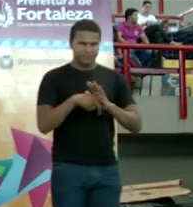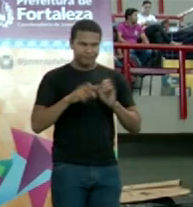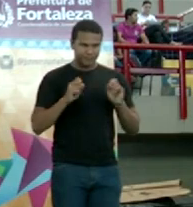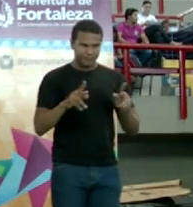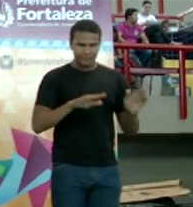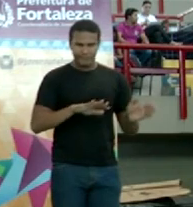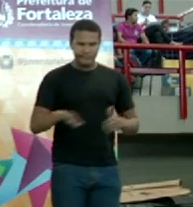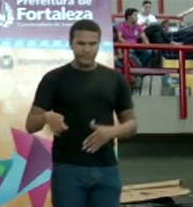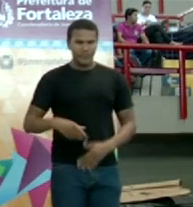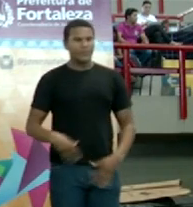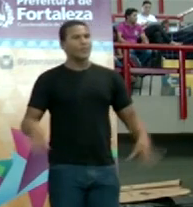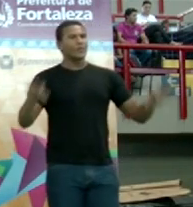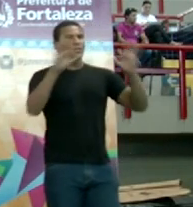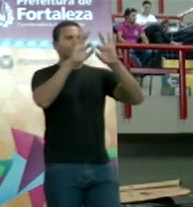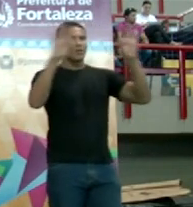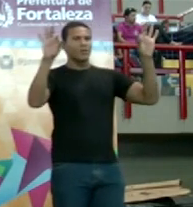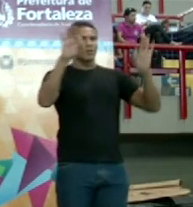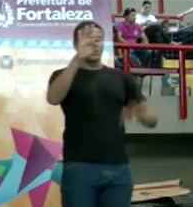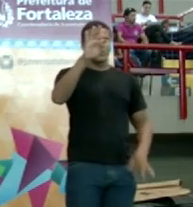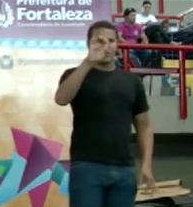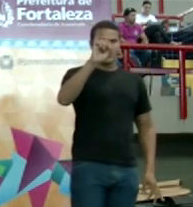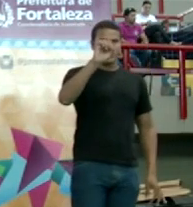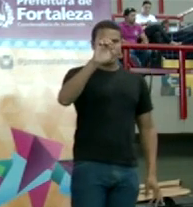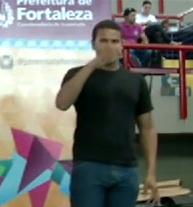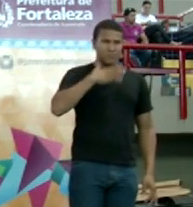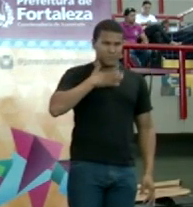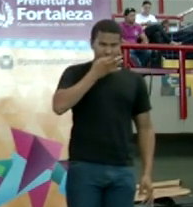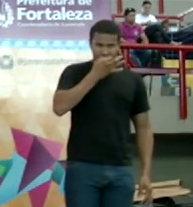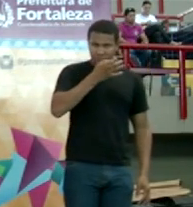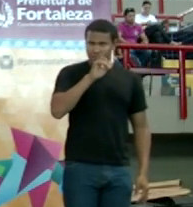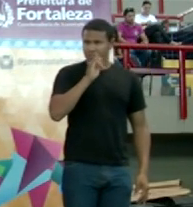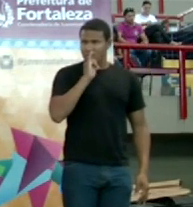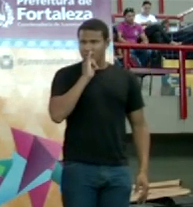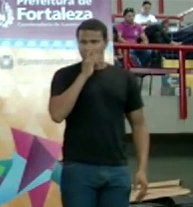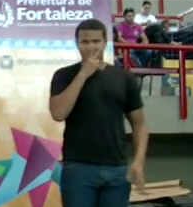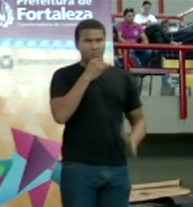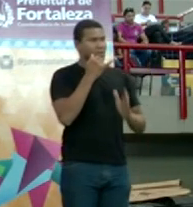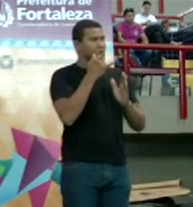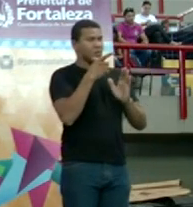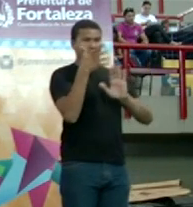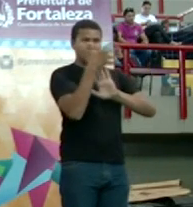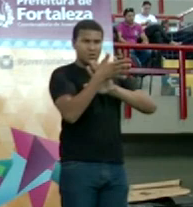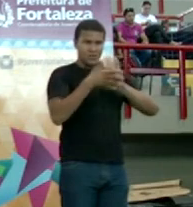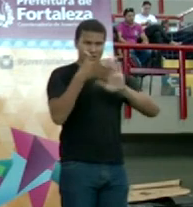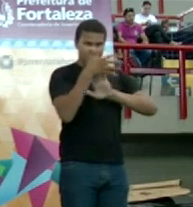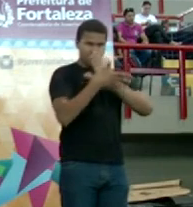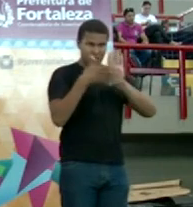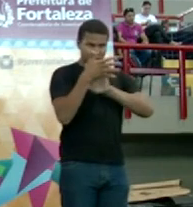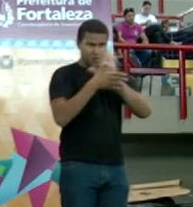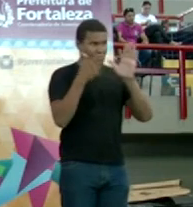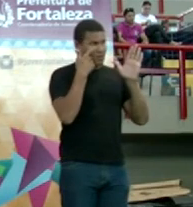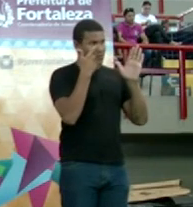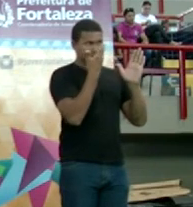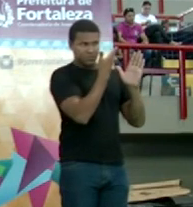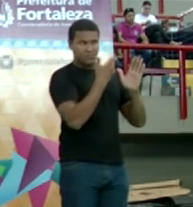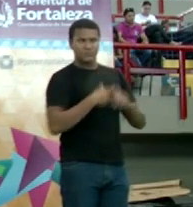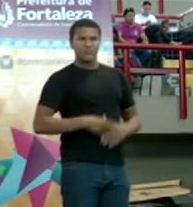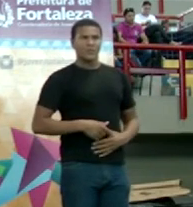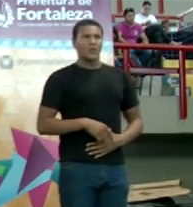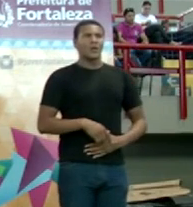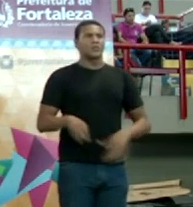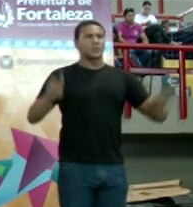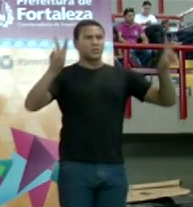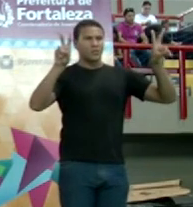tese. Dessa forma, estará feita a introdução do texto, repetindo com o tema, seguido